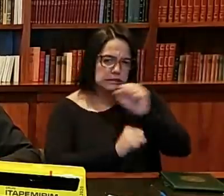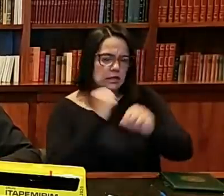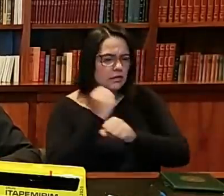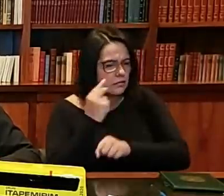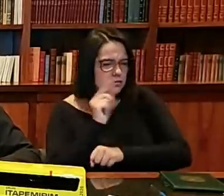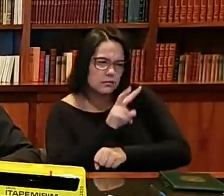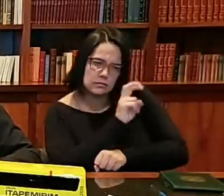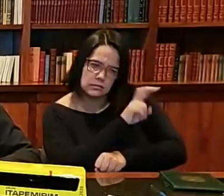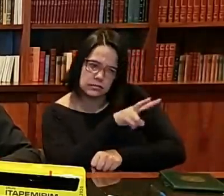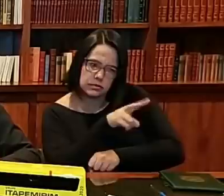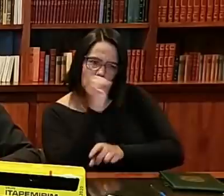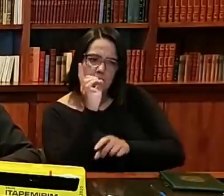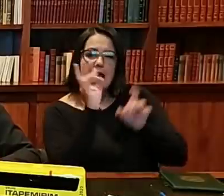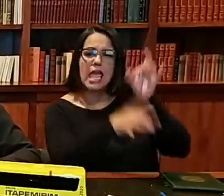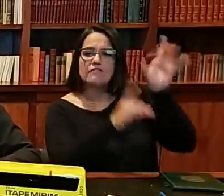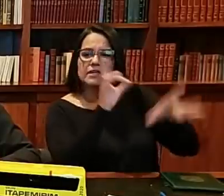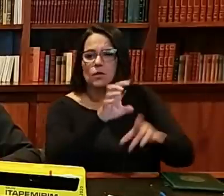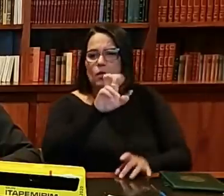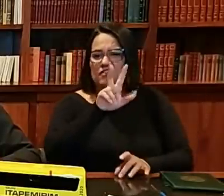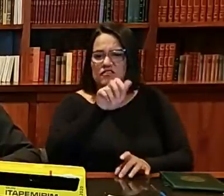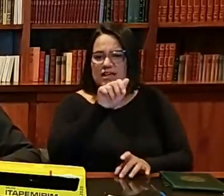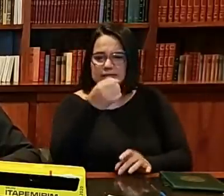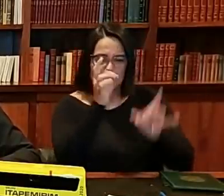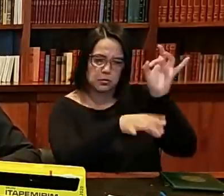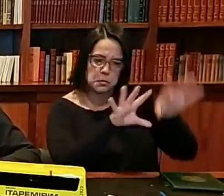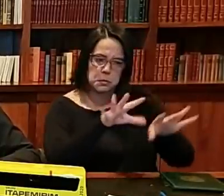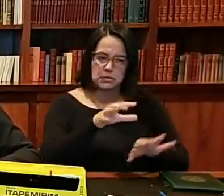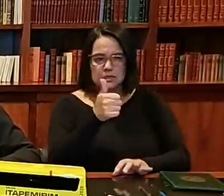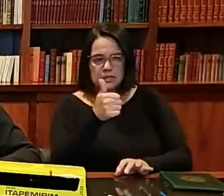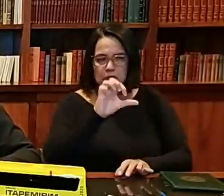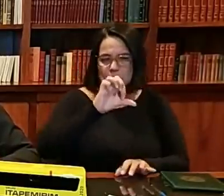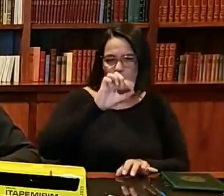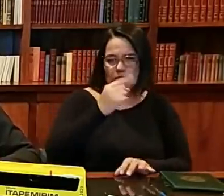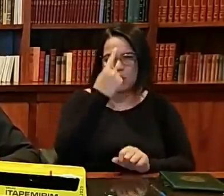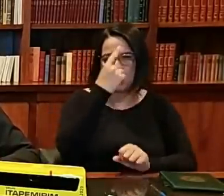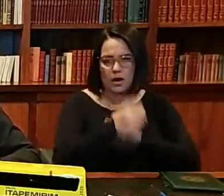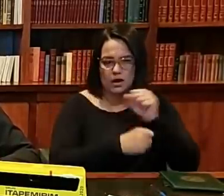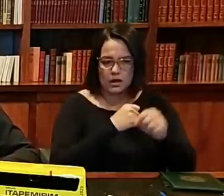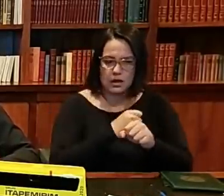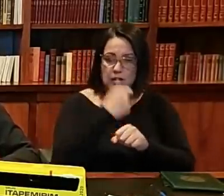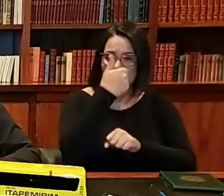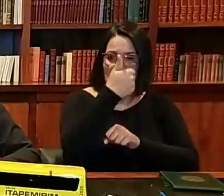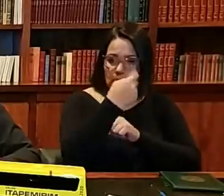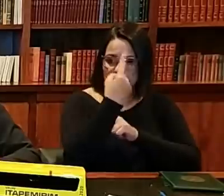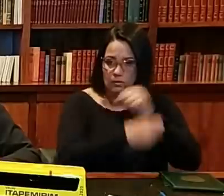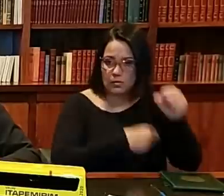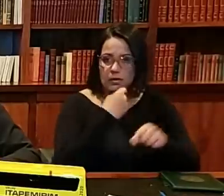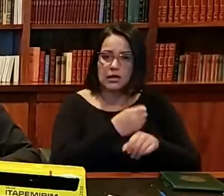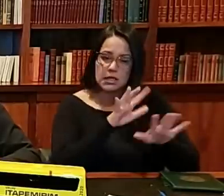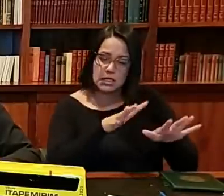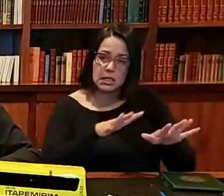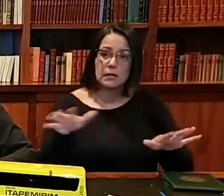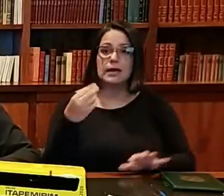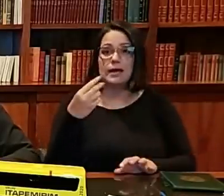das Forças Armadas. E vi aqui, em média, 190 por ano, somando todos os oficiais. Praças é equivalente a